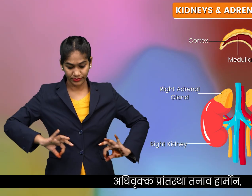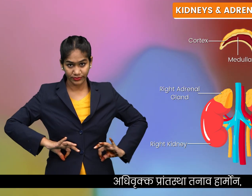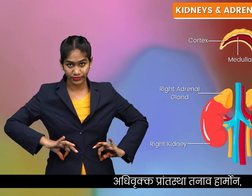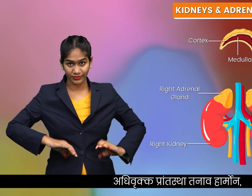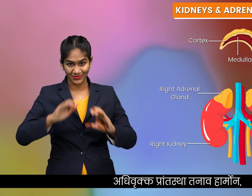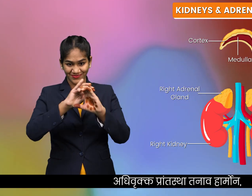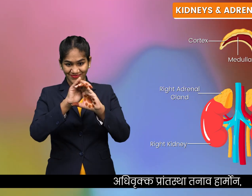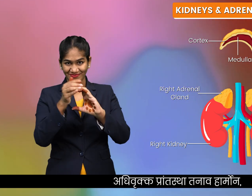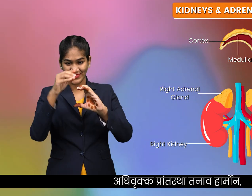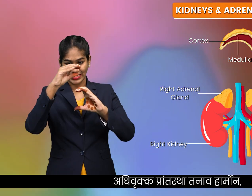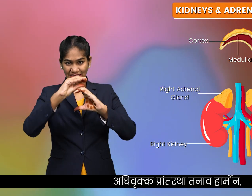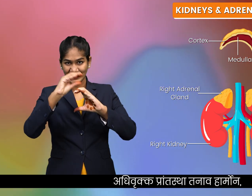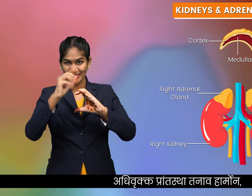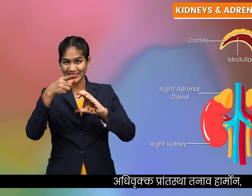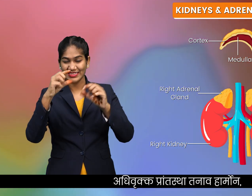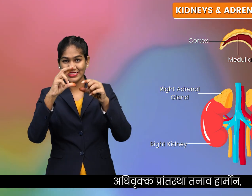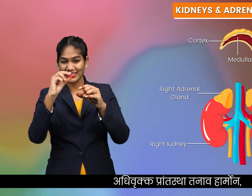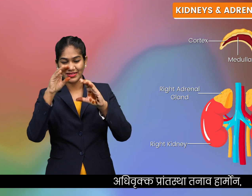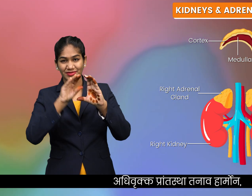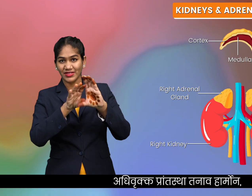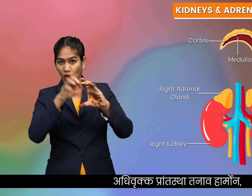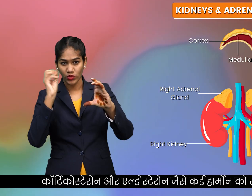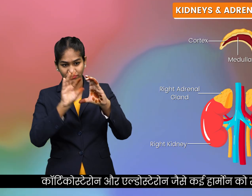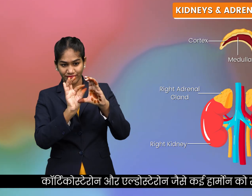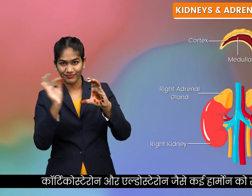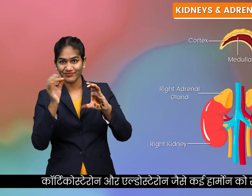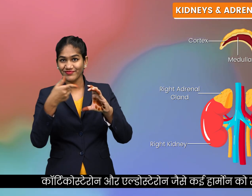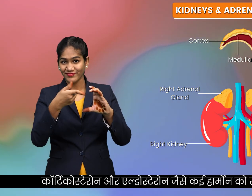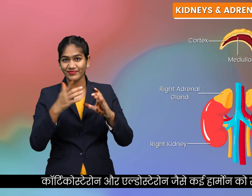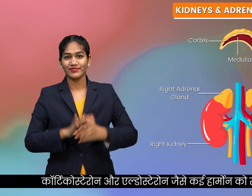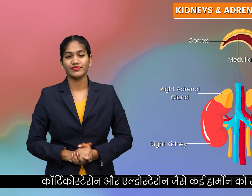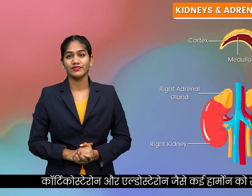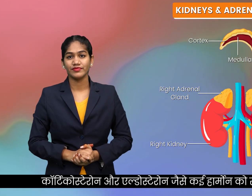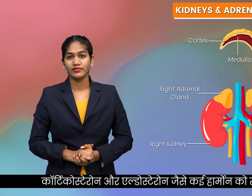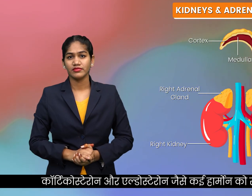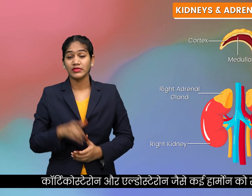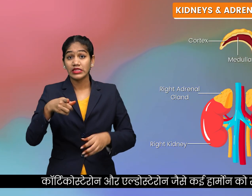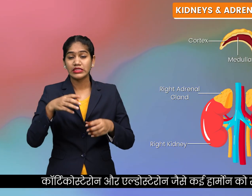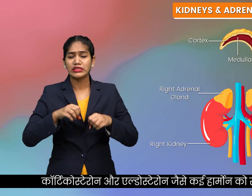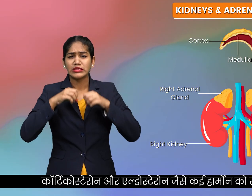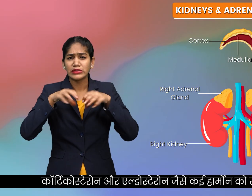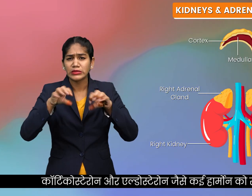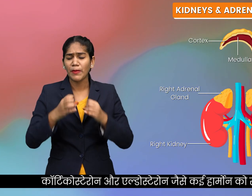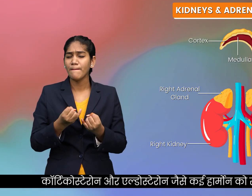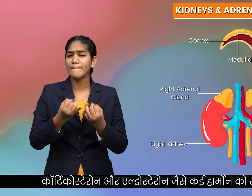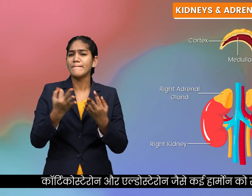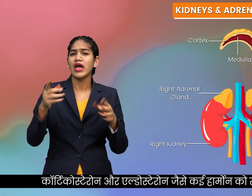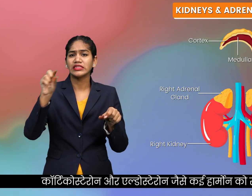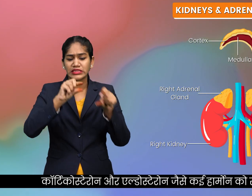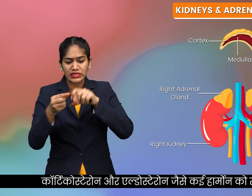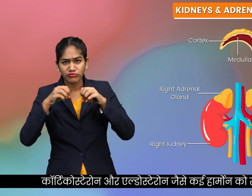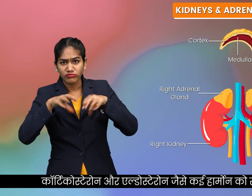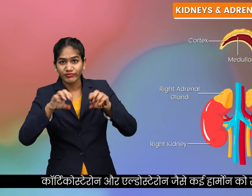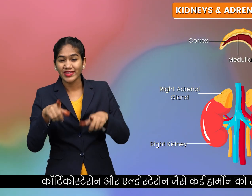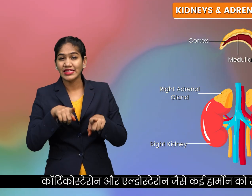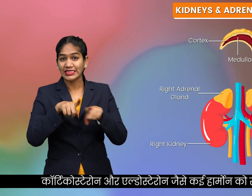अधिवृक्क प्रांतस्थ तनाव हार्मोन कॉर्टिसोन और एल्डोस्ट्रोन जैसे